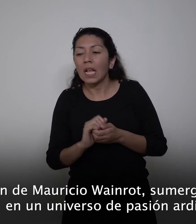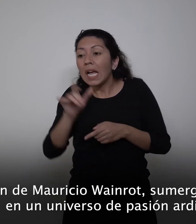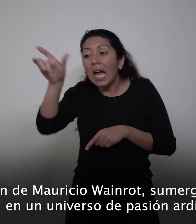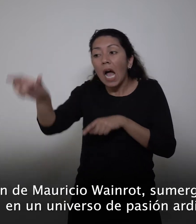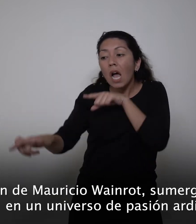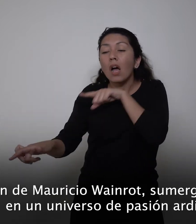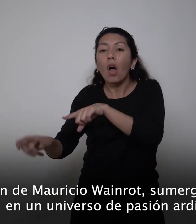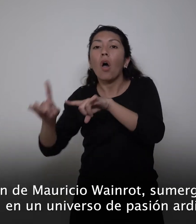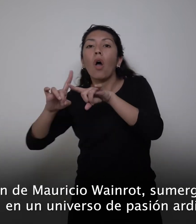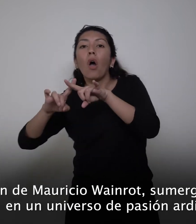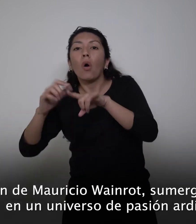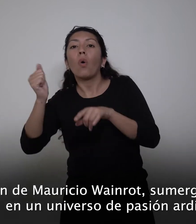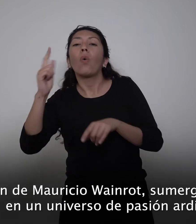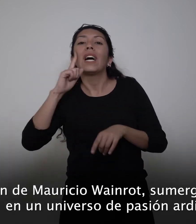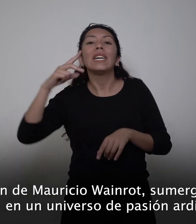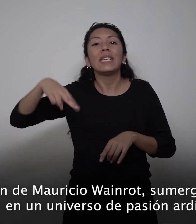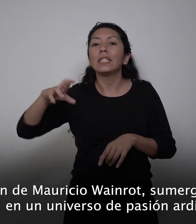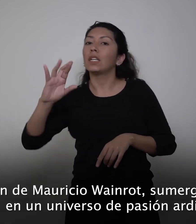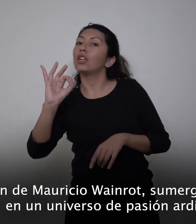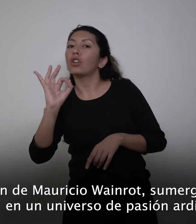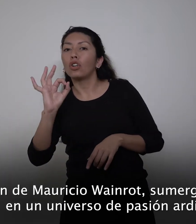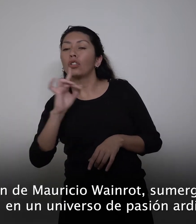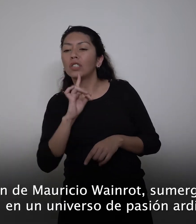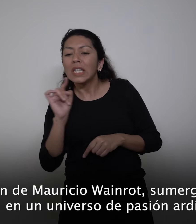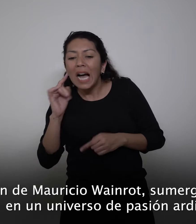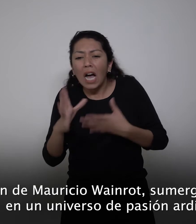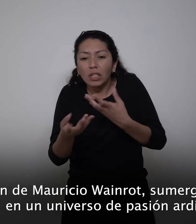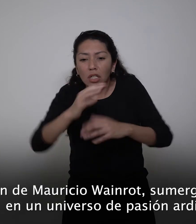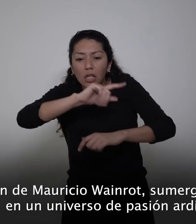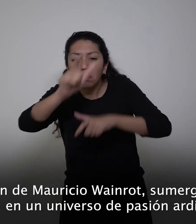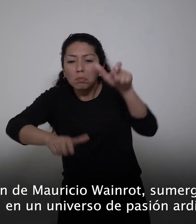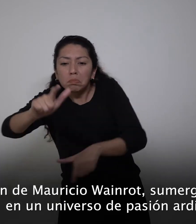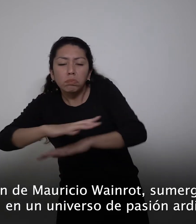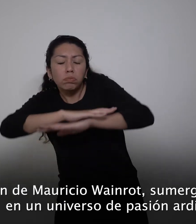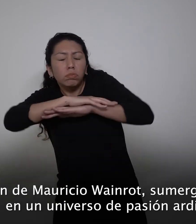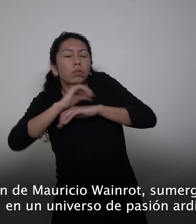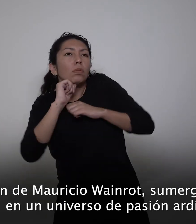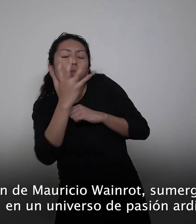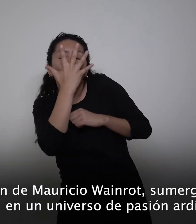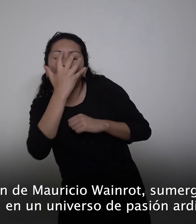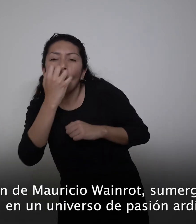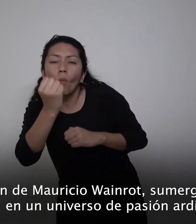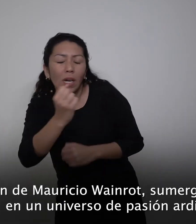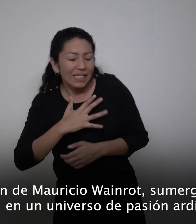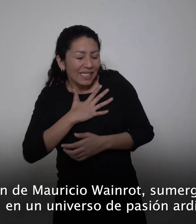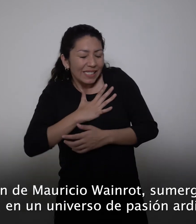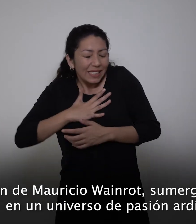Mauricio wine Rock sumerge al espectador en un Universo de pasión Ardiente